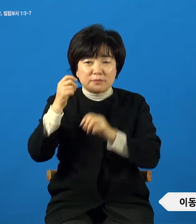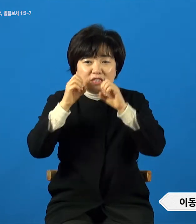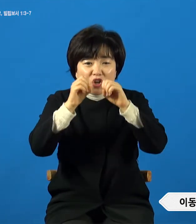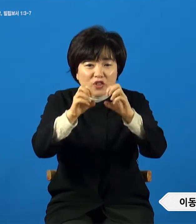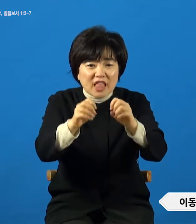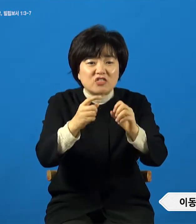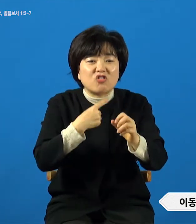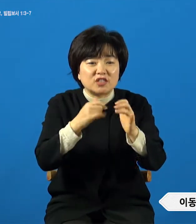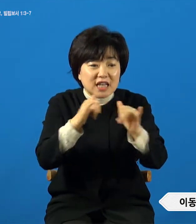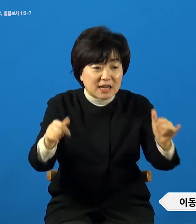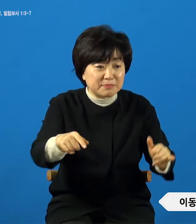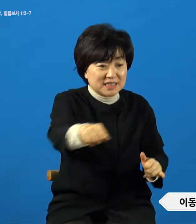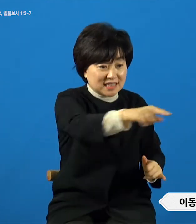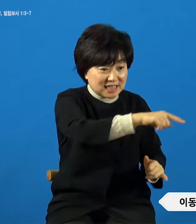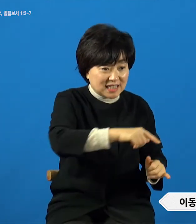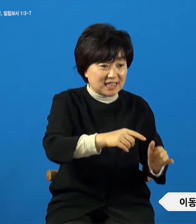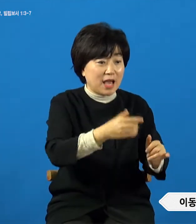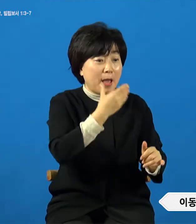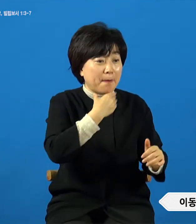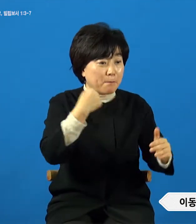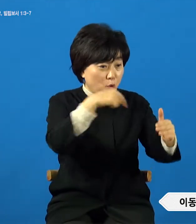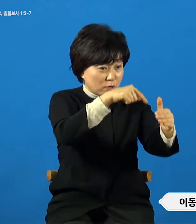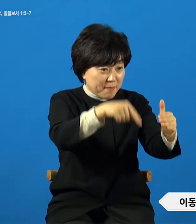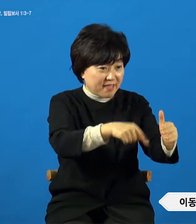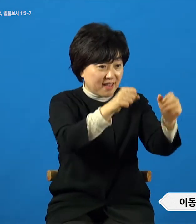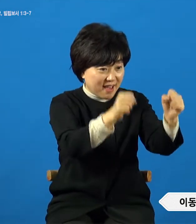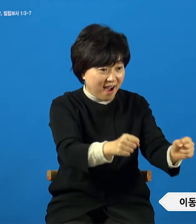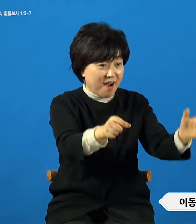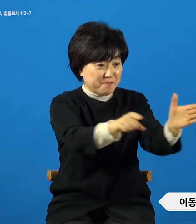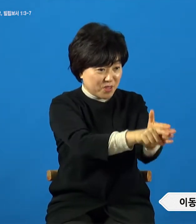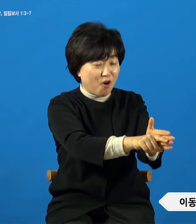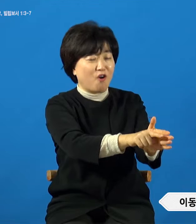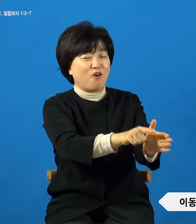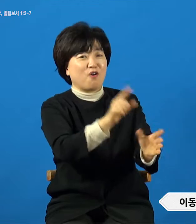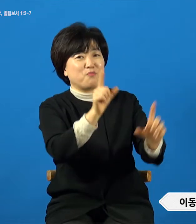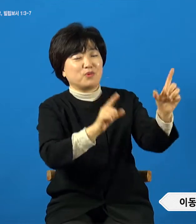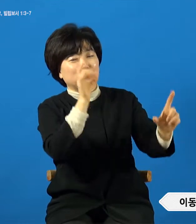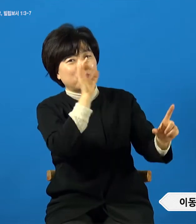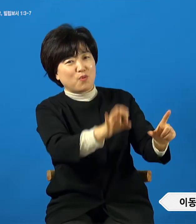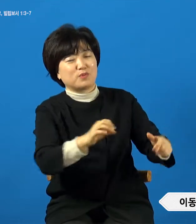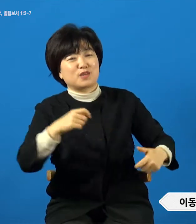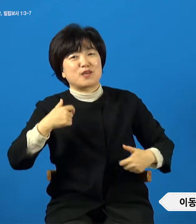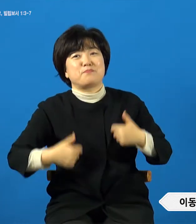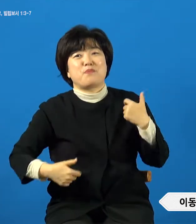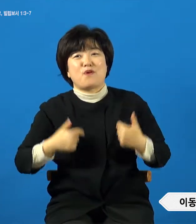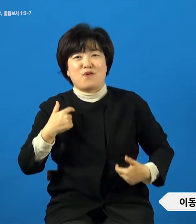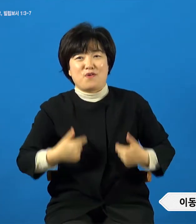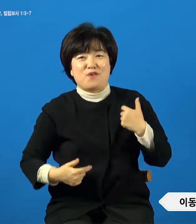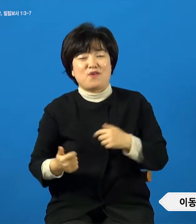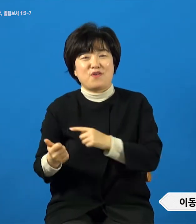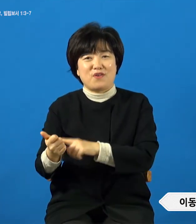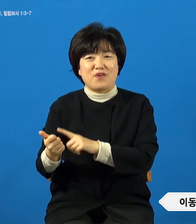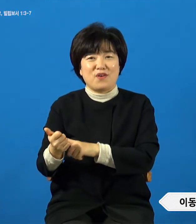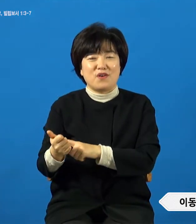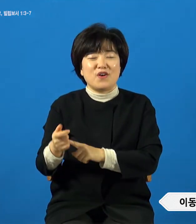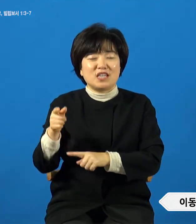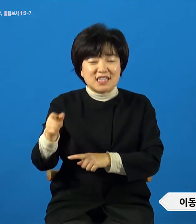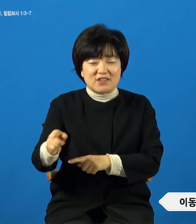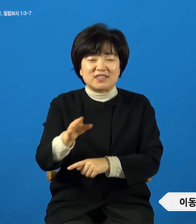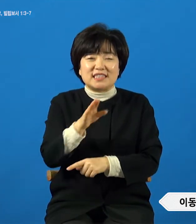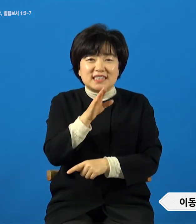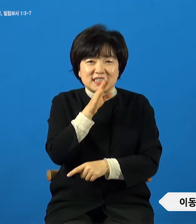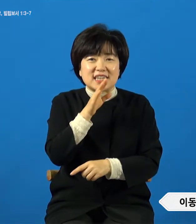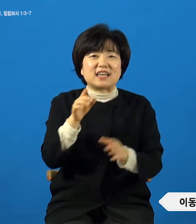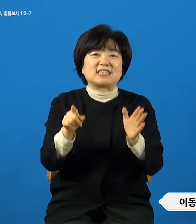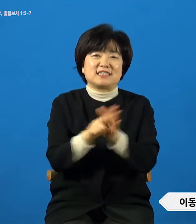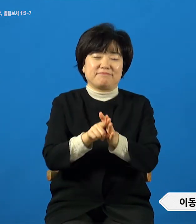소중한 가치를 알고 복음 안에 머물러 있다는 사실 때문에 기뻐했던 기쁨, 저는 이 기쁨이 그리스도인들의